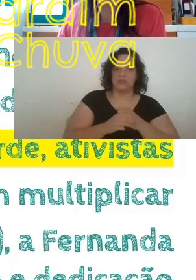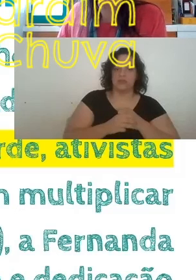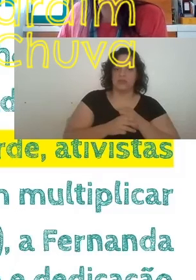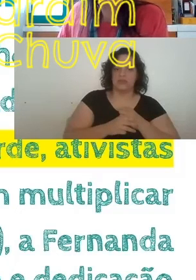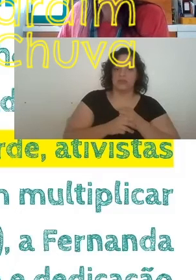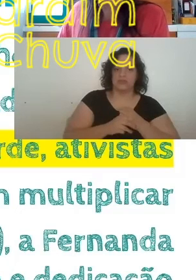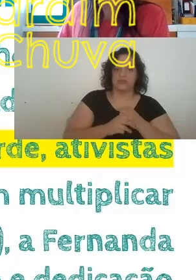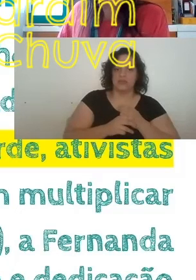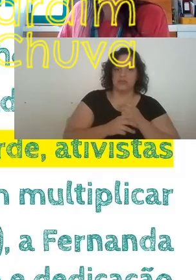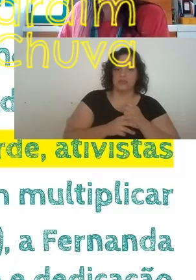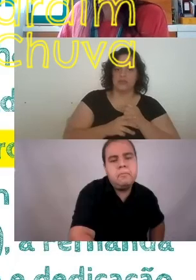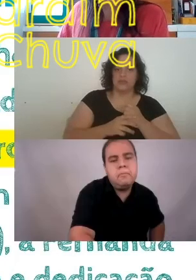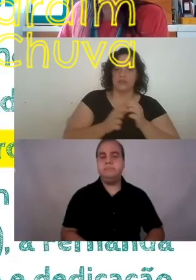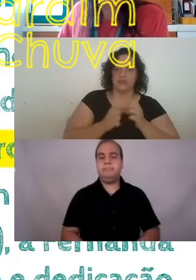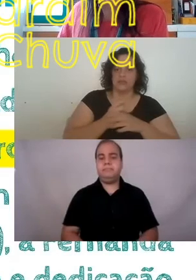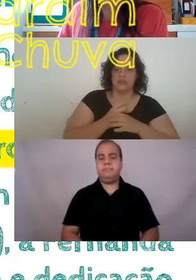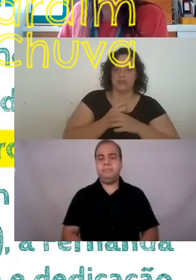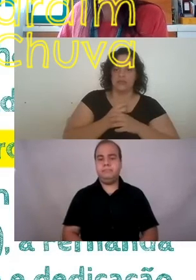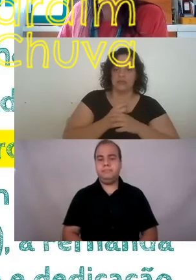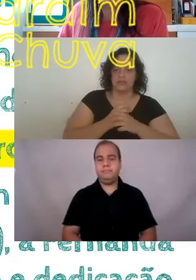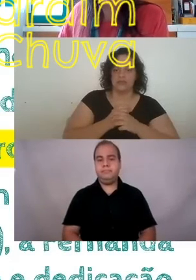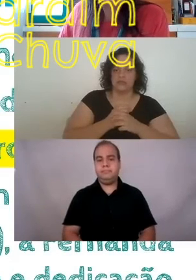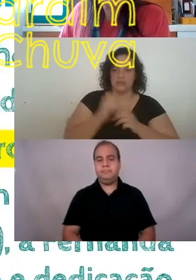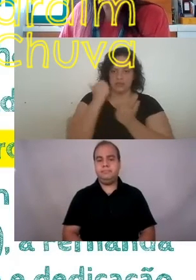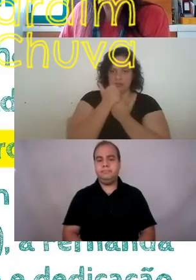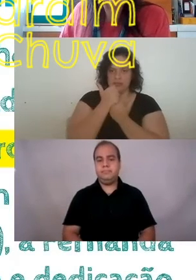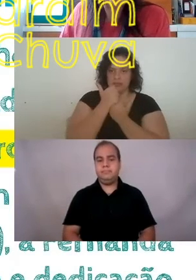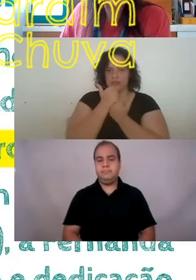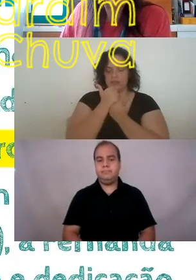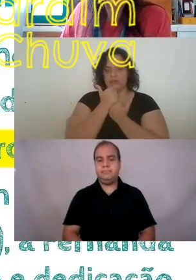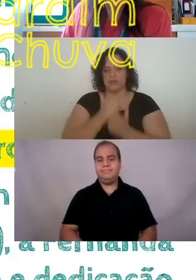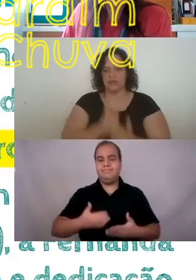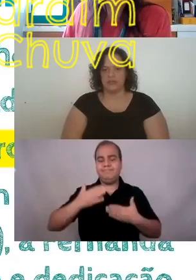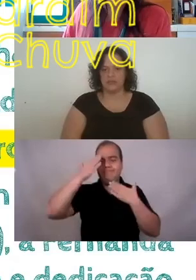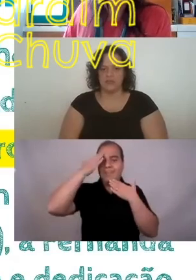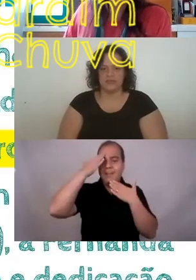preciso deixar assim, um agradecimento final,